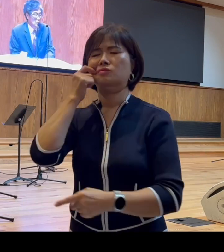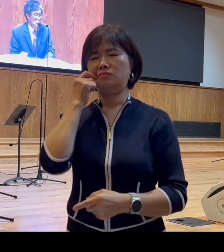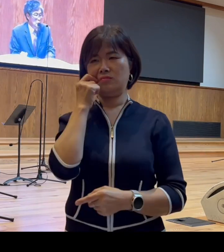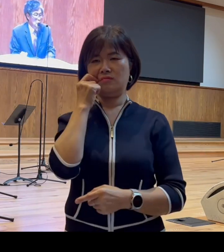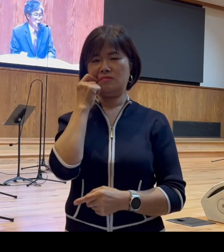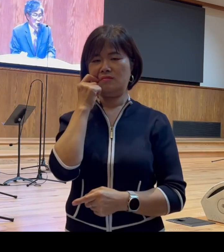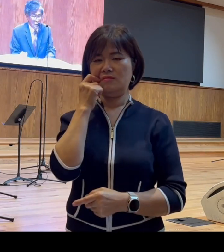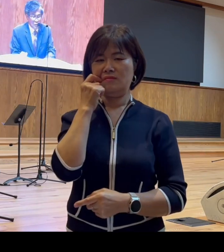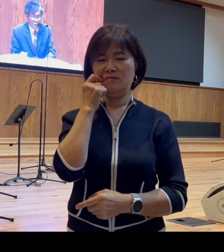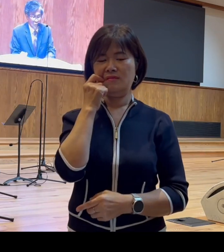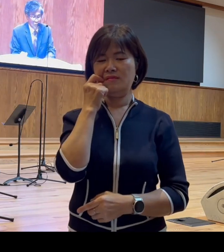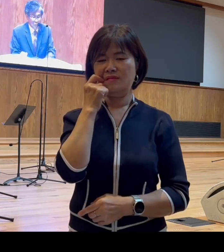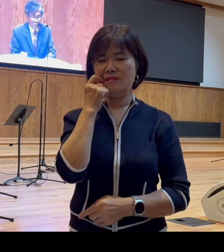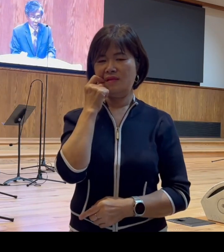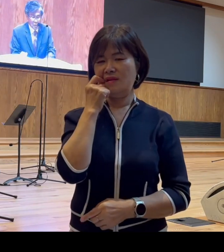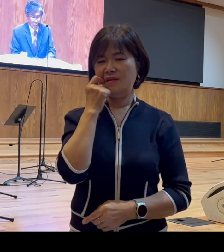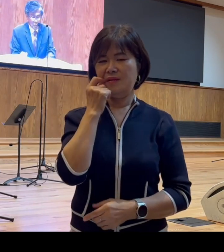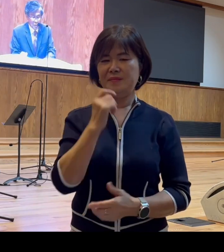어쩌겠어요.